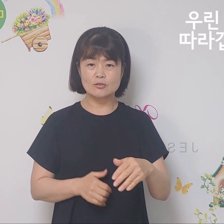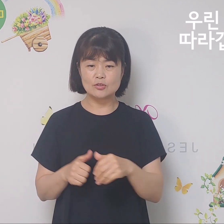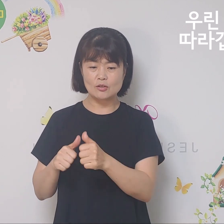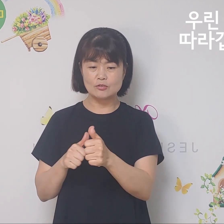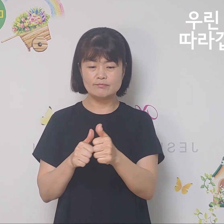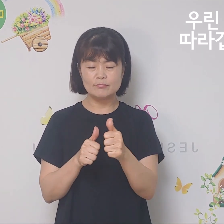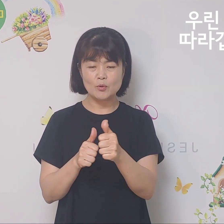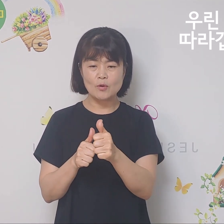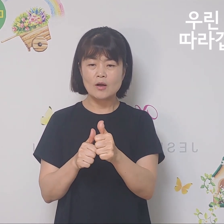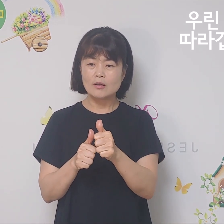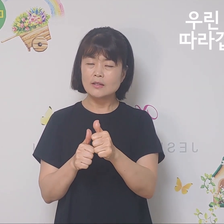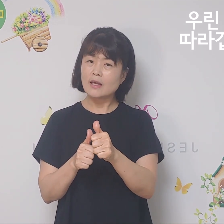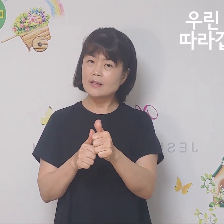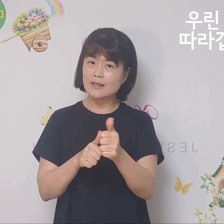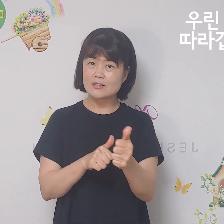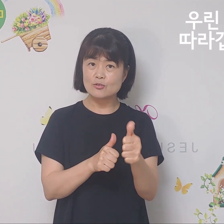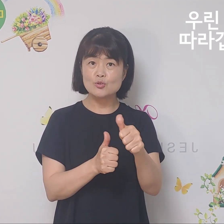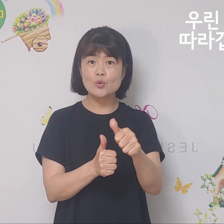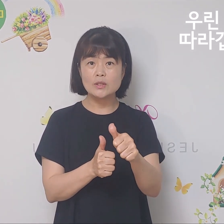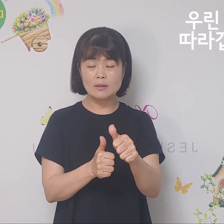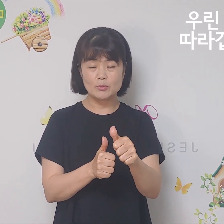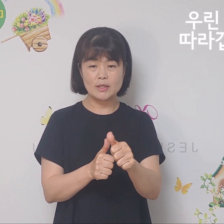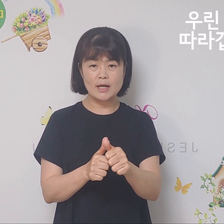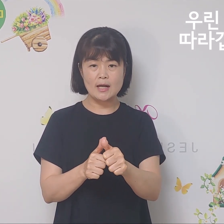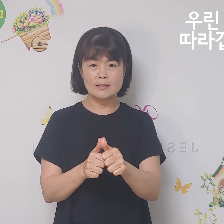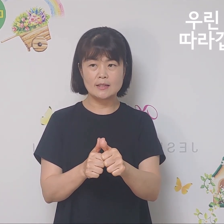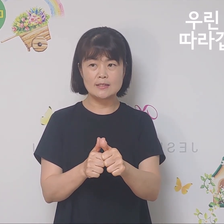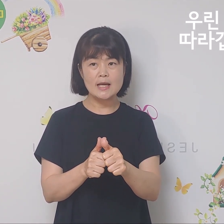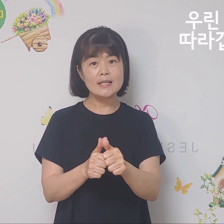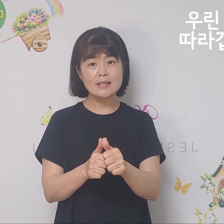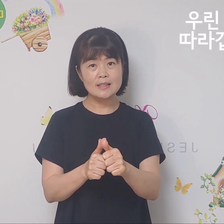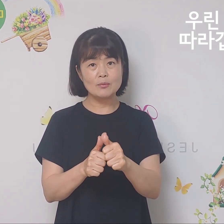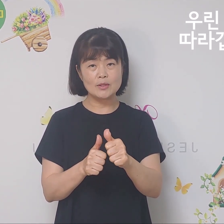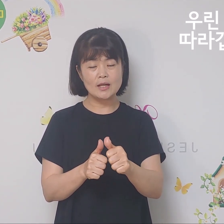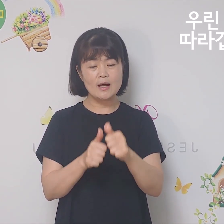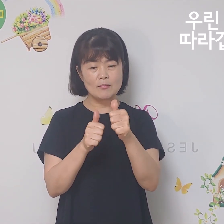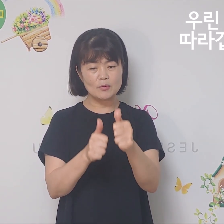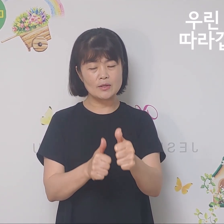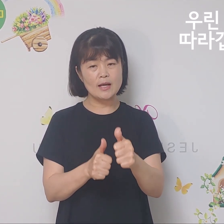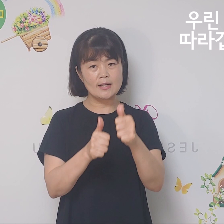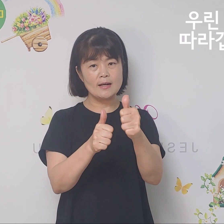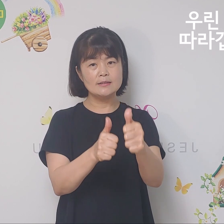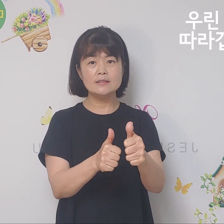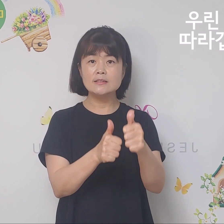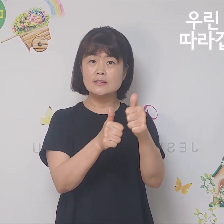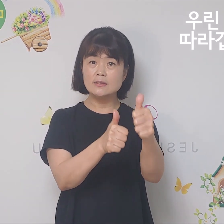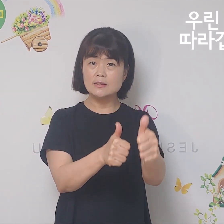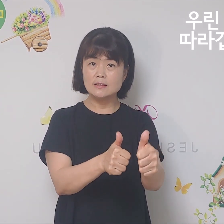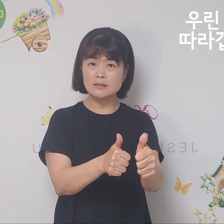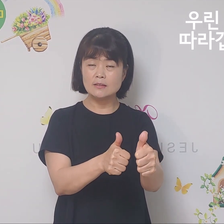되고 뭐 때에 따라서는 율동이다 보니까 그러니까 찬양이다 보니까 뭐 이렇게 약간